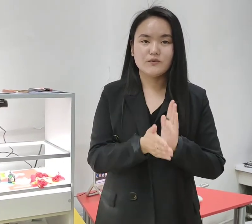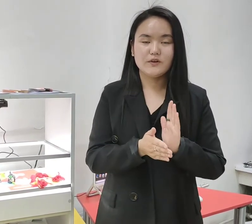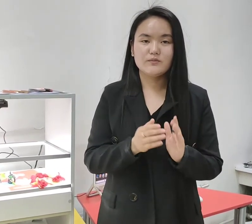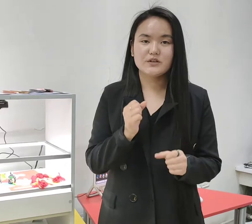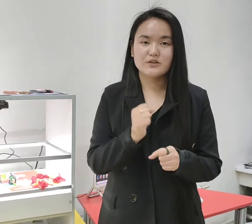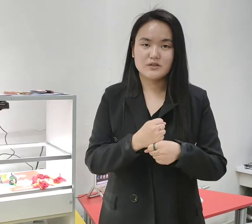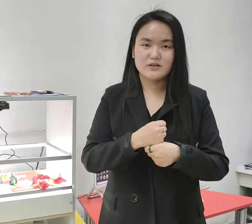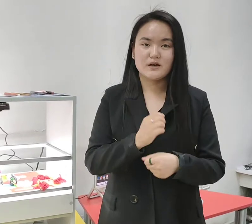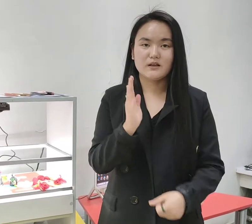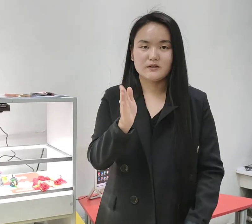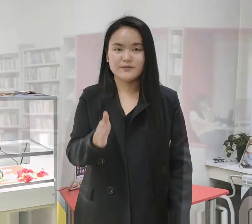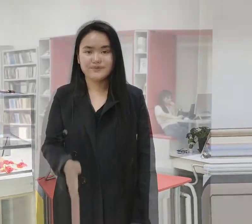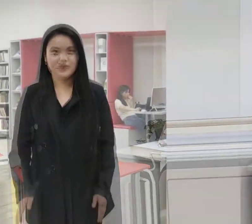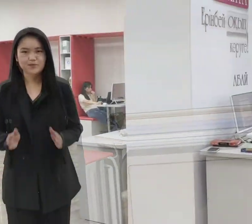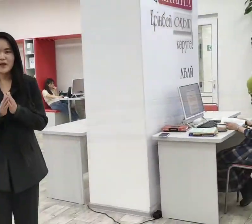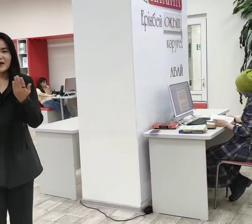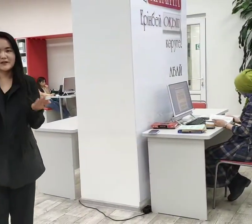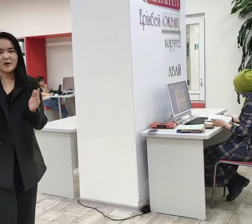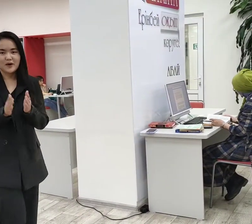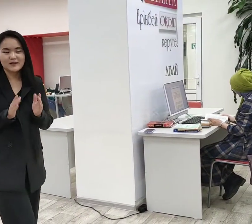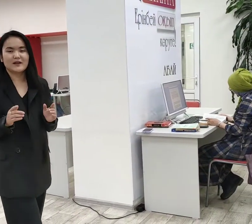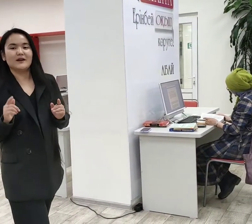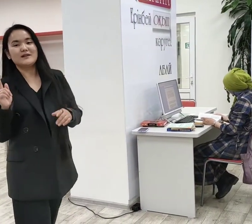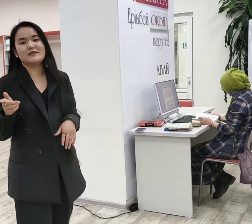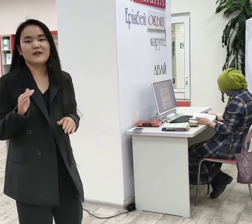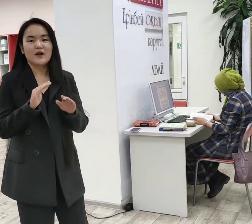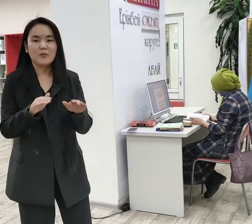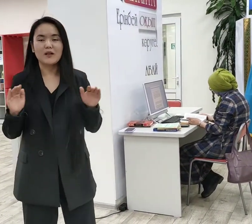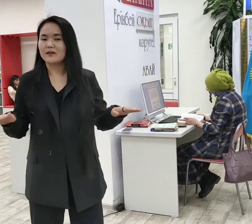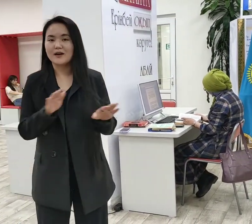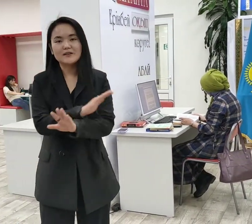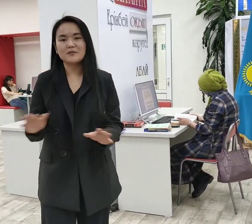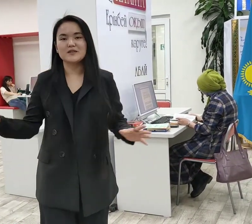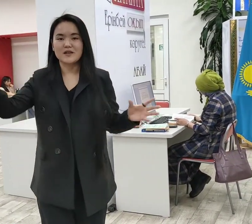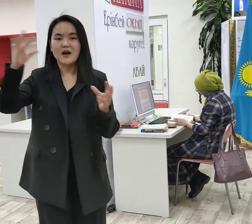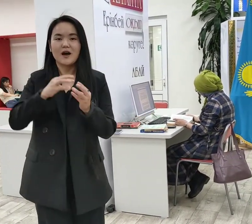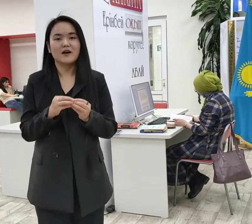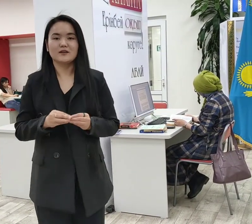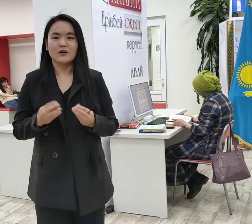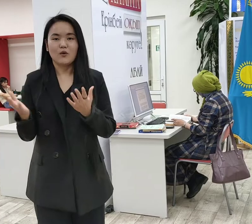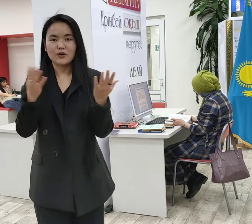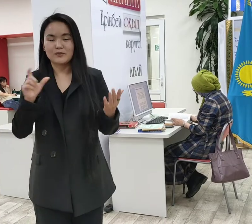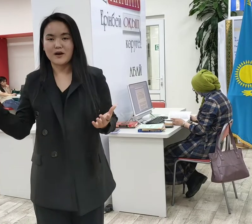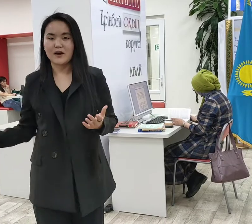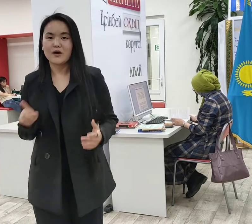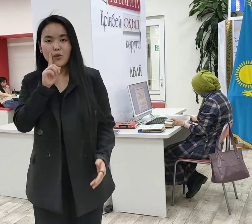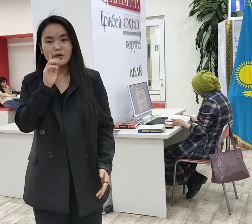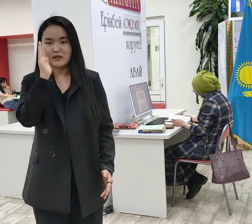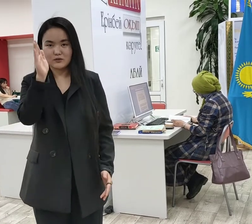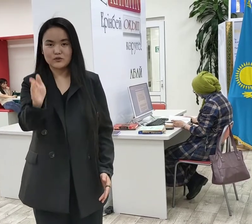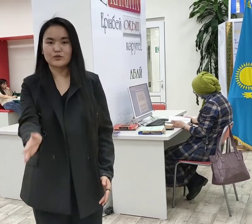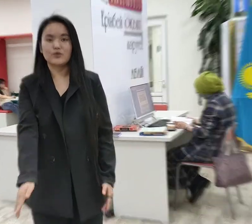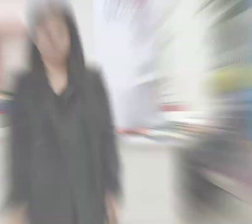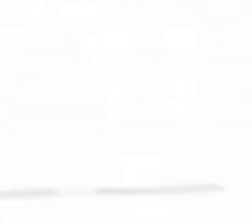түрлі мультфильмдер жасай алады. Кітапхана тек балаларға ғана емес, қалың оқырмандарға да қолайлық тудырып отыр.